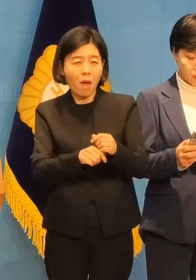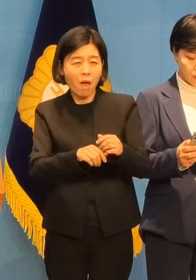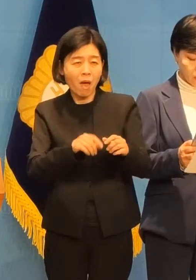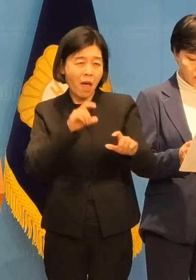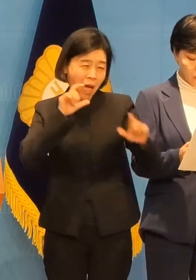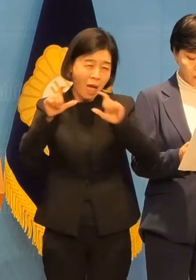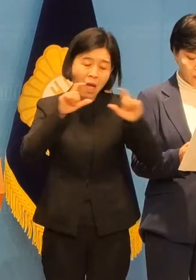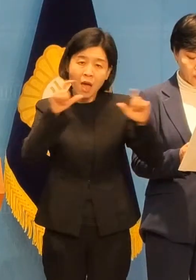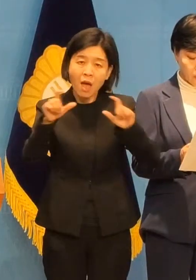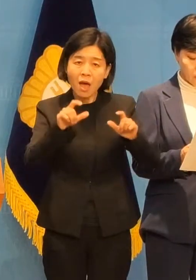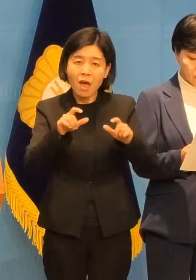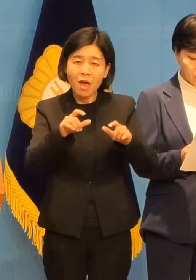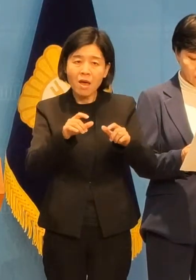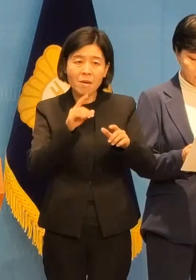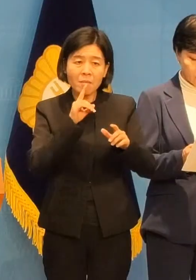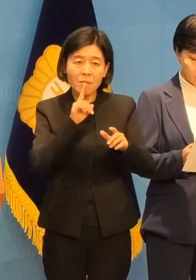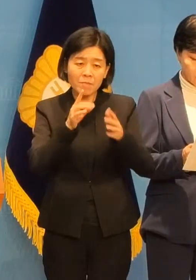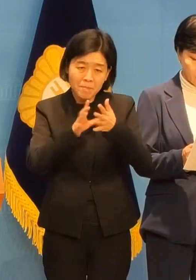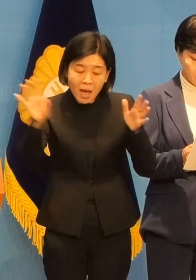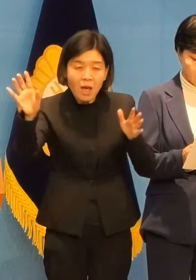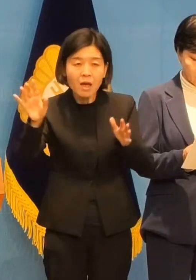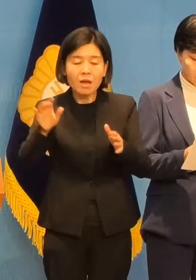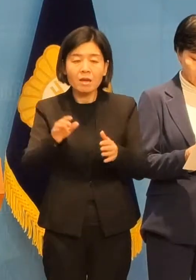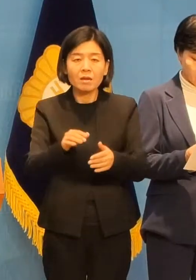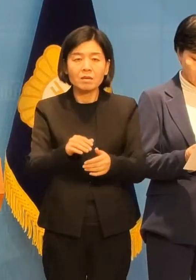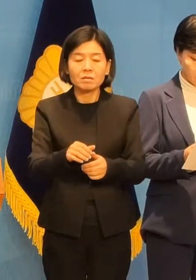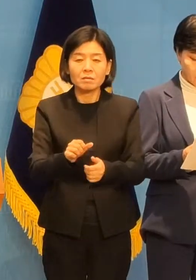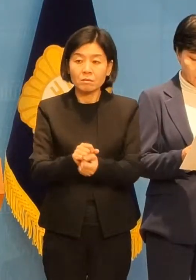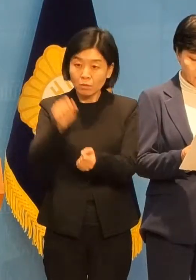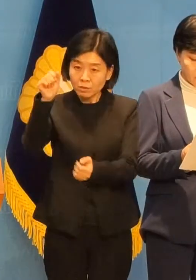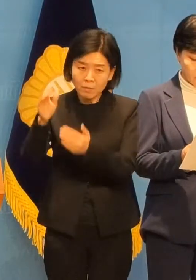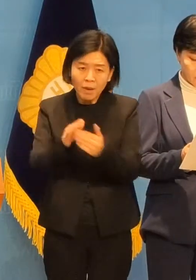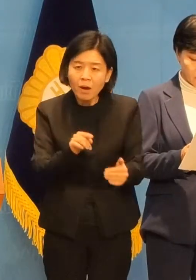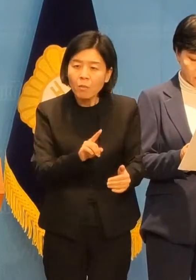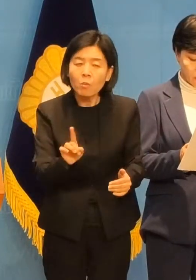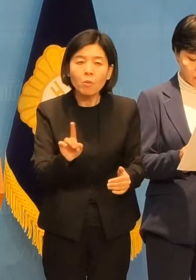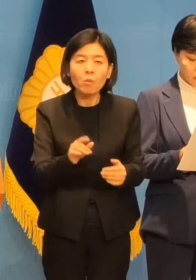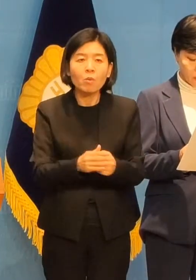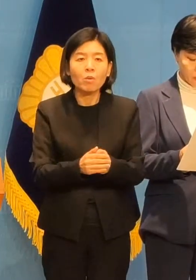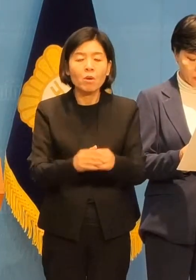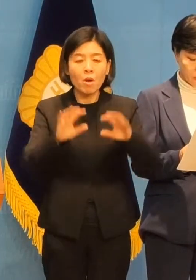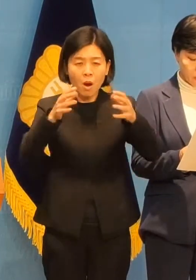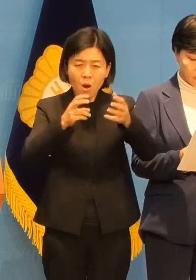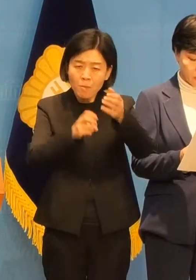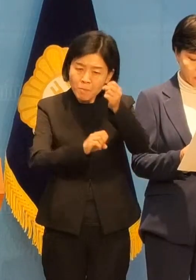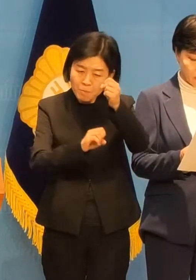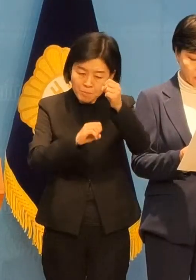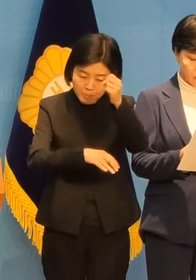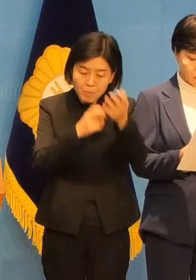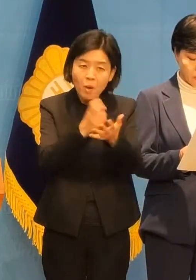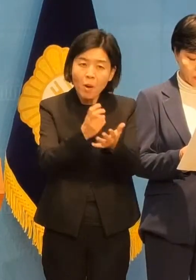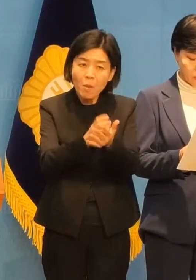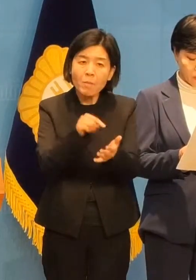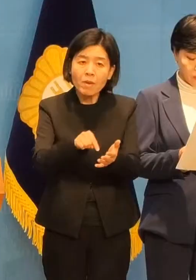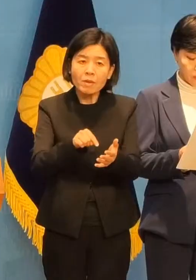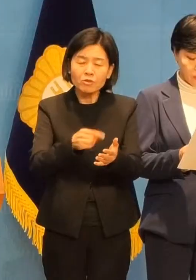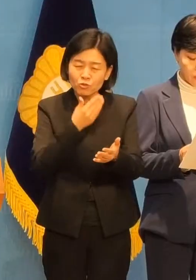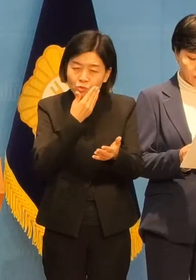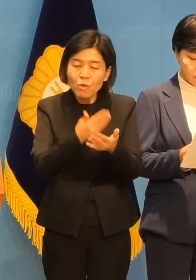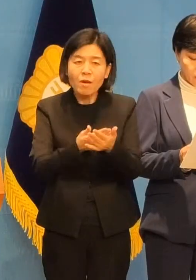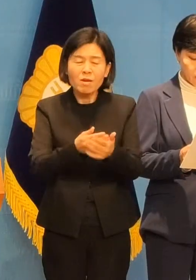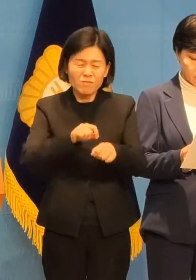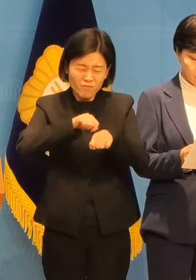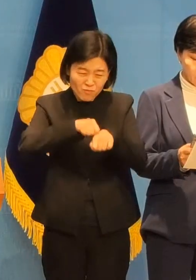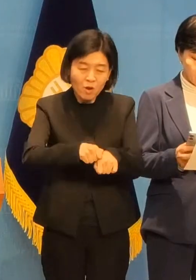사람에 대해서 영장을 기각했습니다. 우리나라 형법 체계에서 내란죄만큼 엄하게